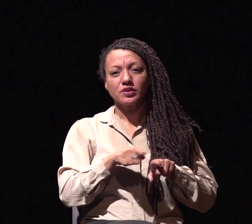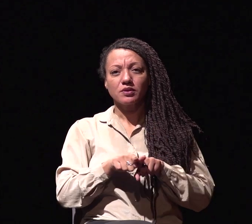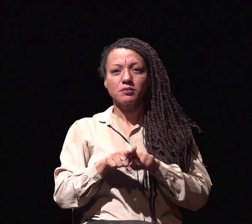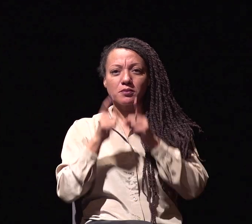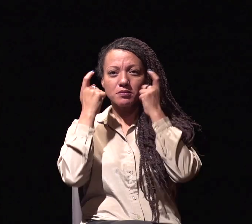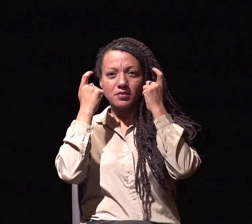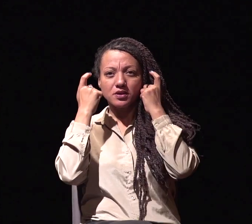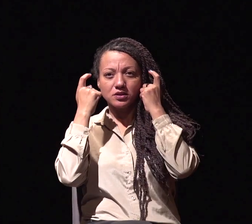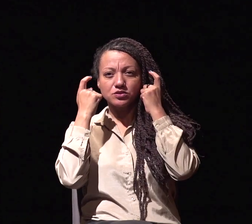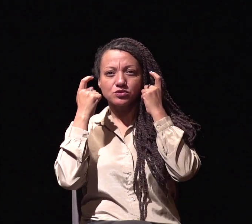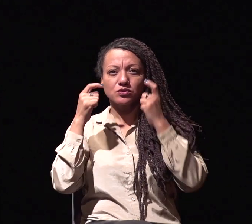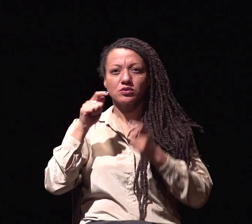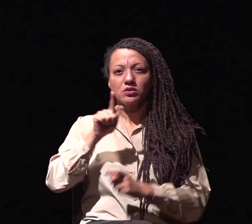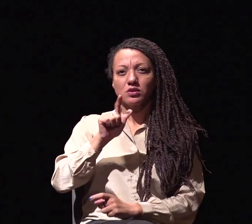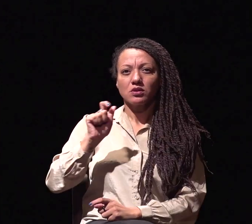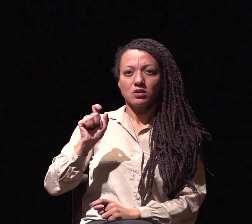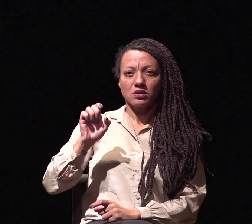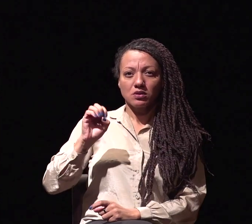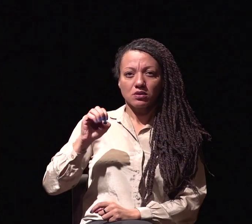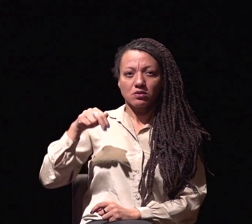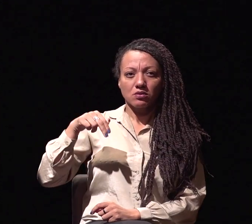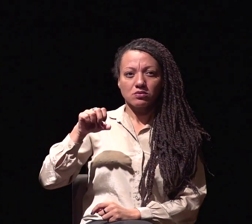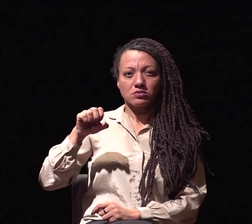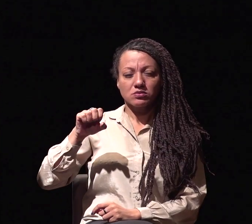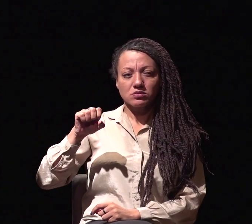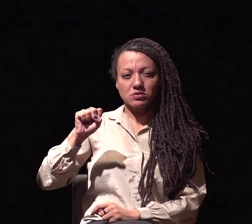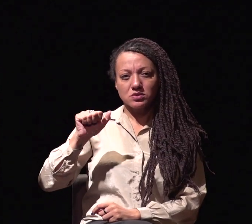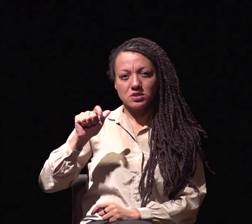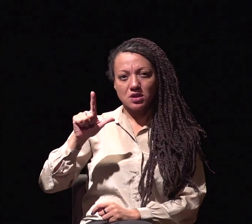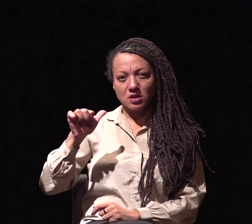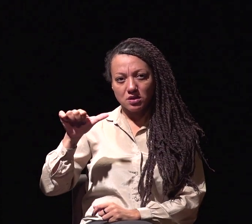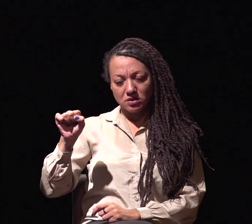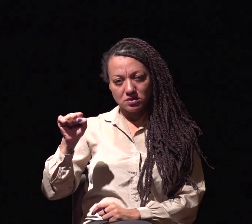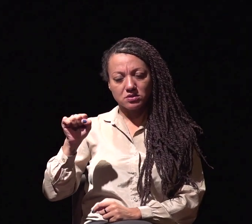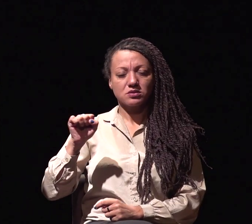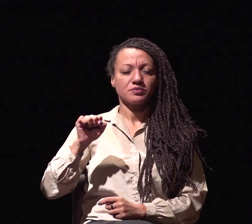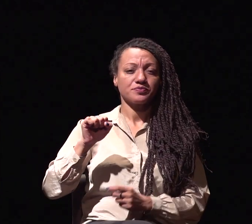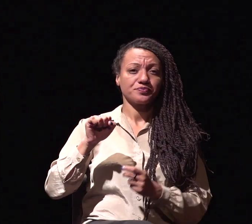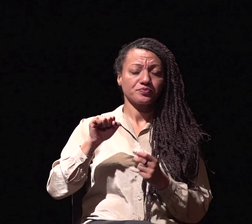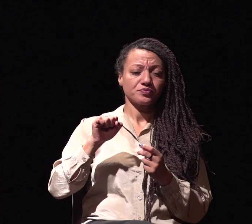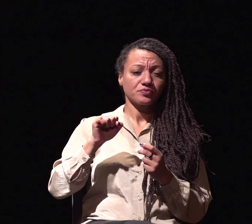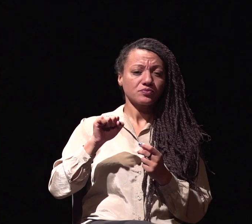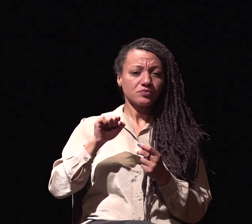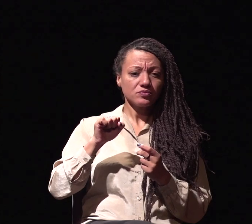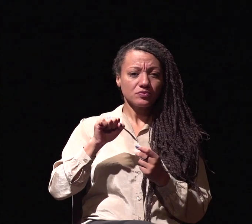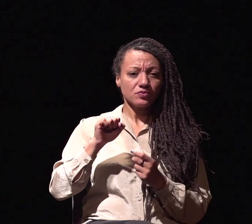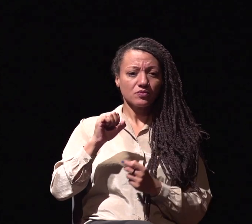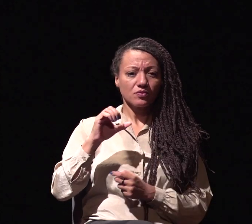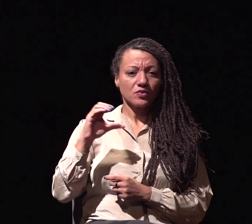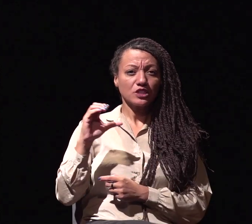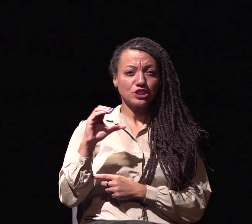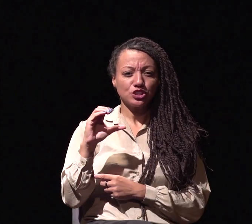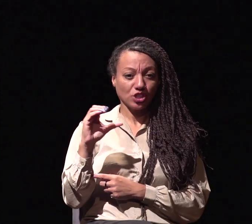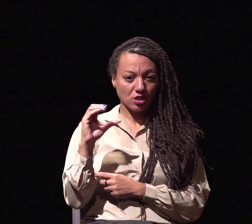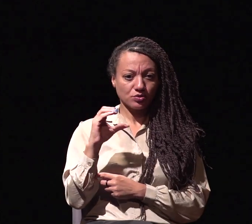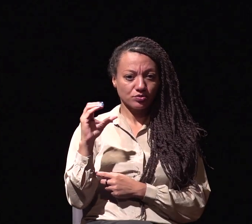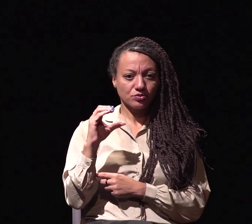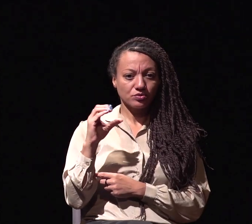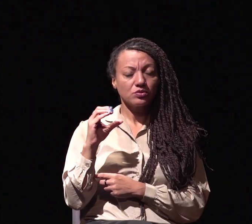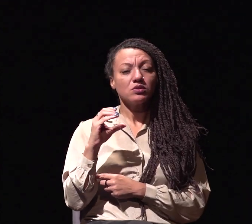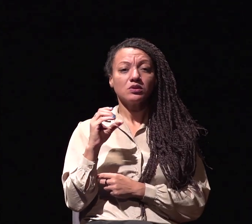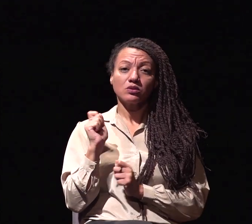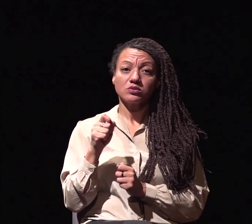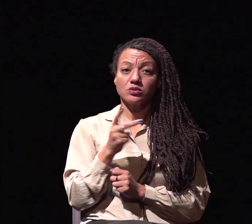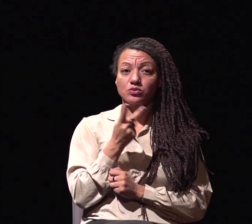Julieta Gonzalez e em Chicago pelo José Esparza, ou seja, serão 2 livros distintos, também algo que pode gerar uma certa